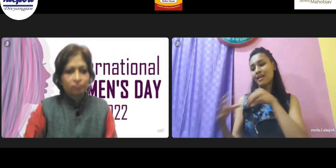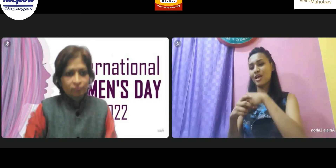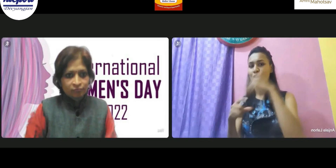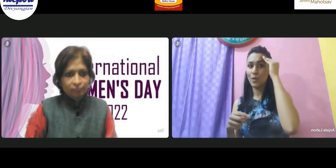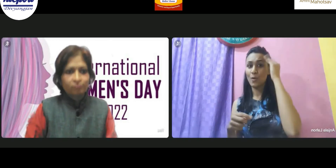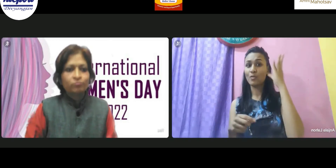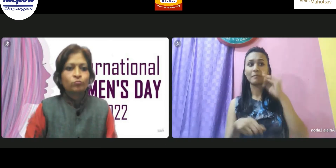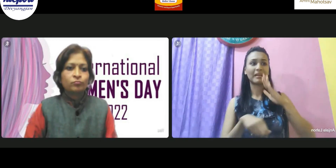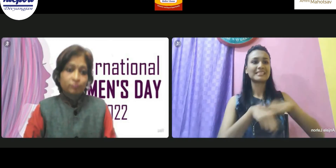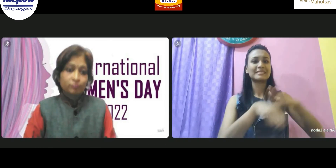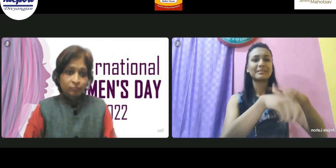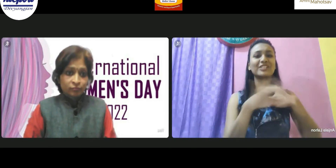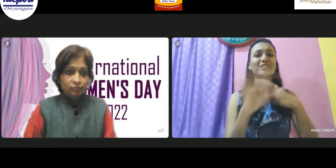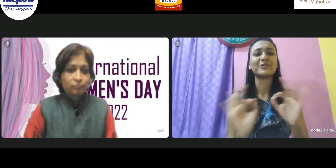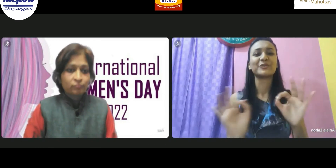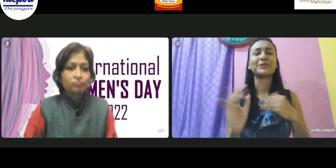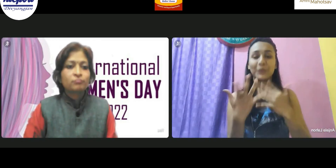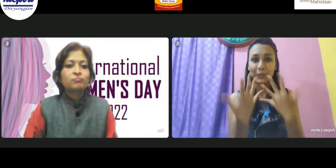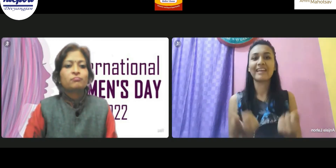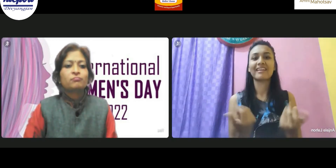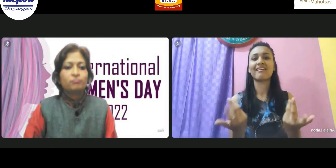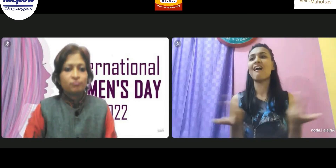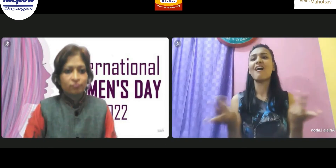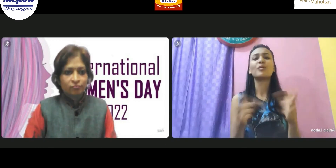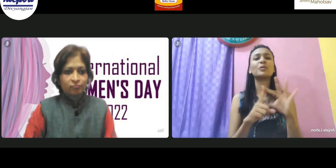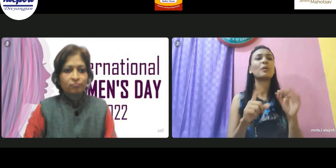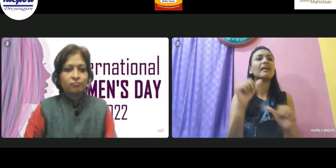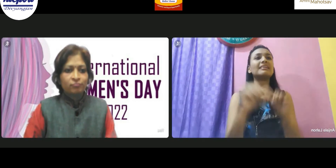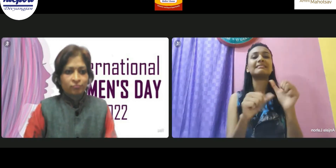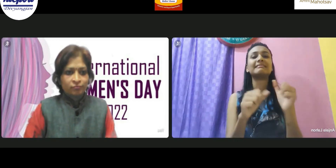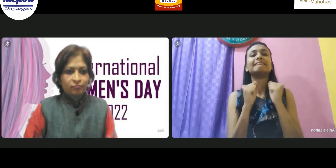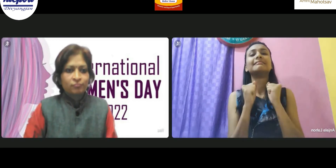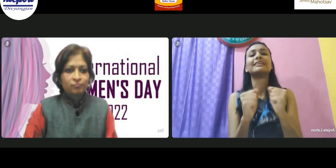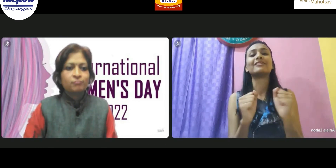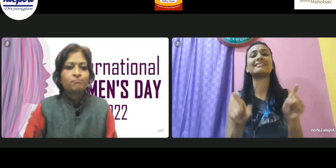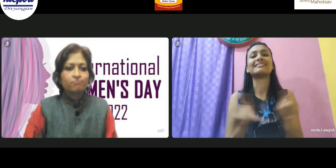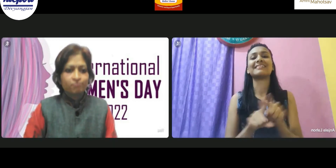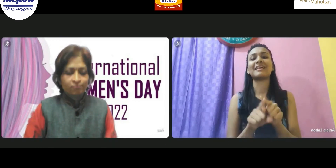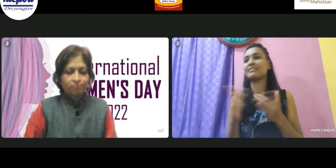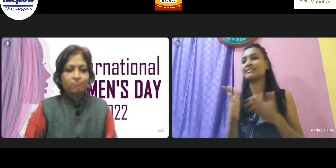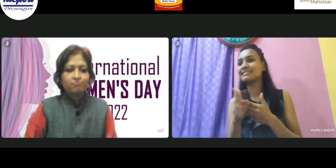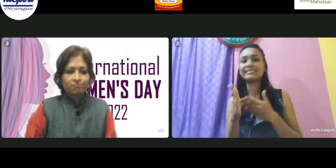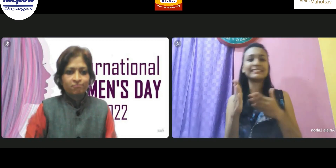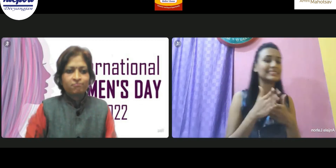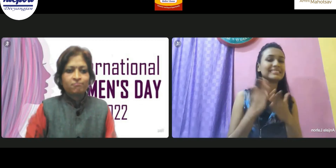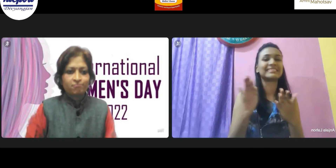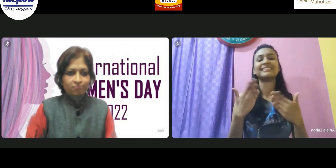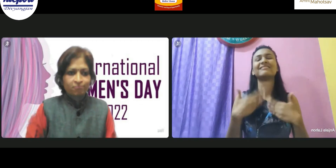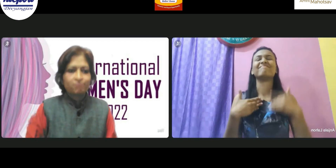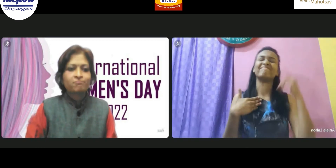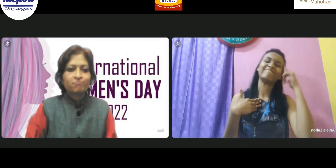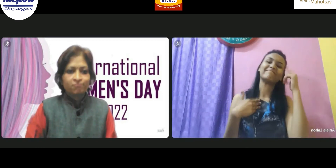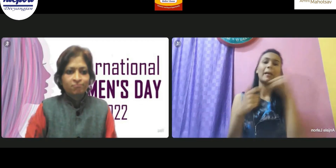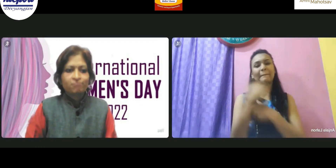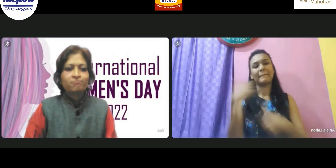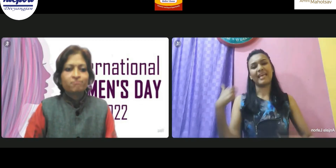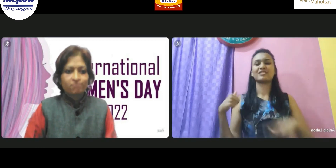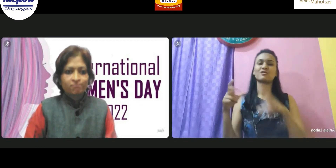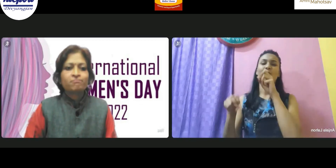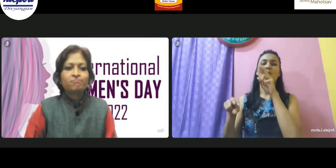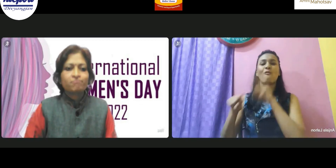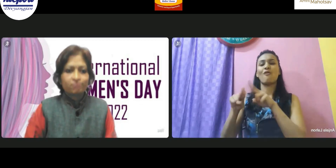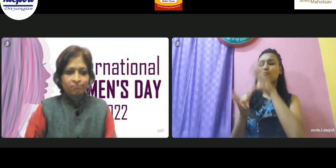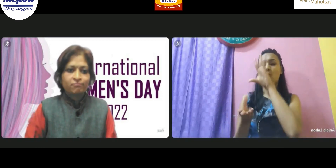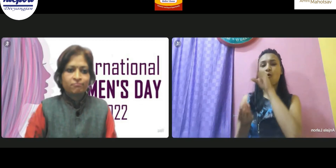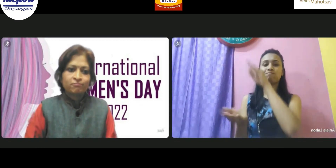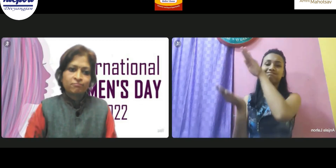अनुभव मैं नहीं कर पा रही हूँ, और लोगों ने भी इस तरह की चीज़ें ट्राई नहीं की हैं। ये बहुत मुश्किल हो रहा है, यहाँ पे आके कहीं ना